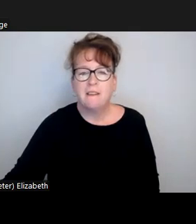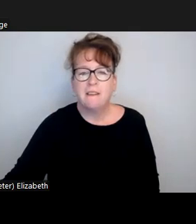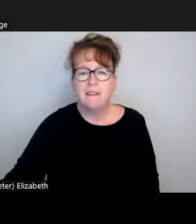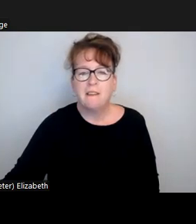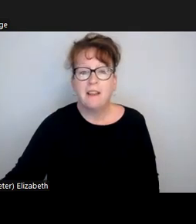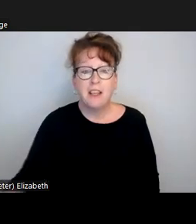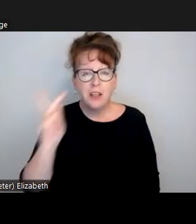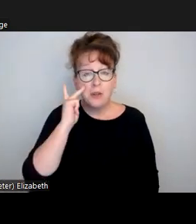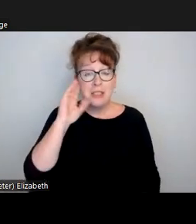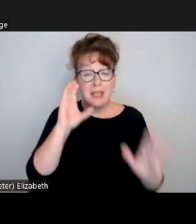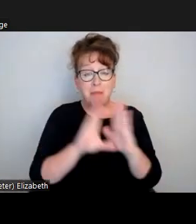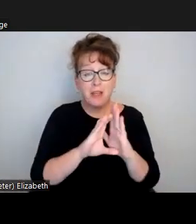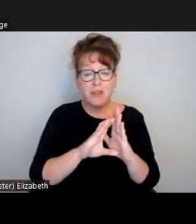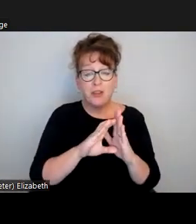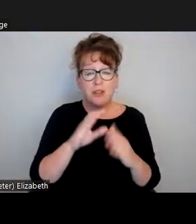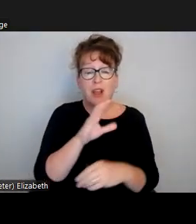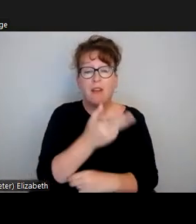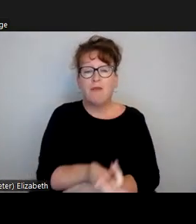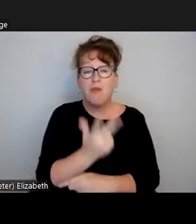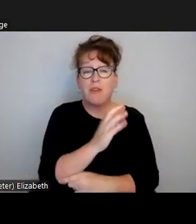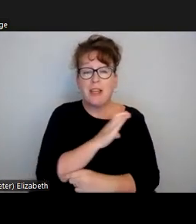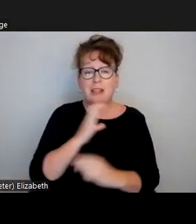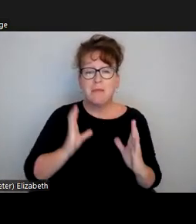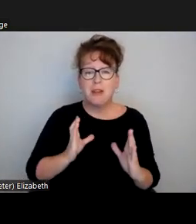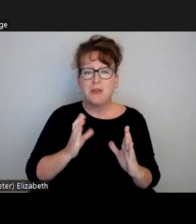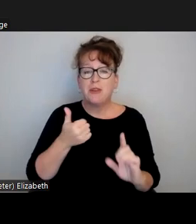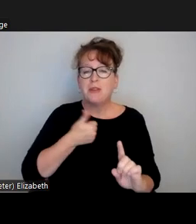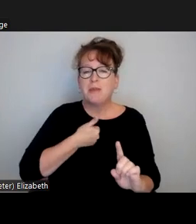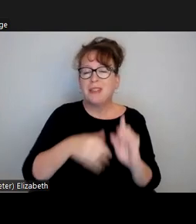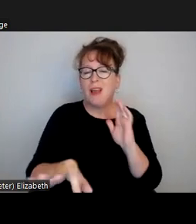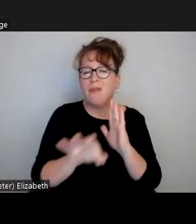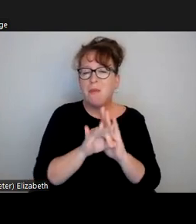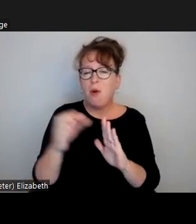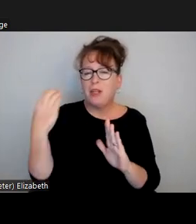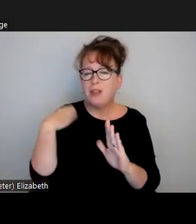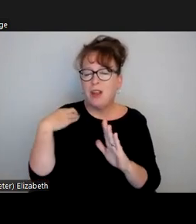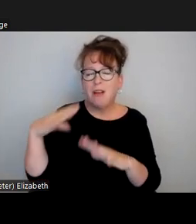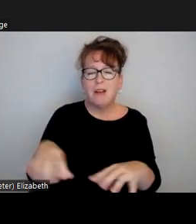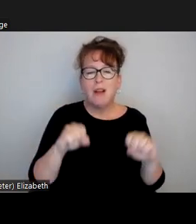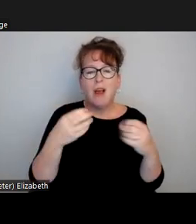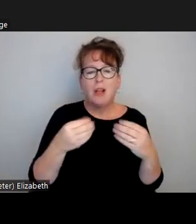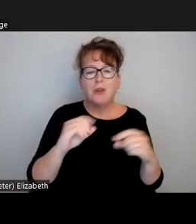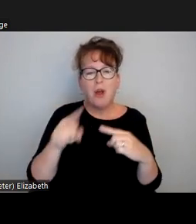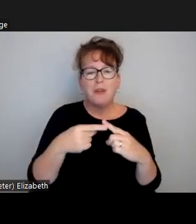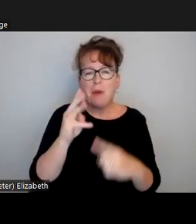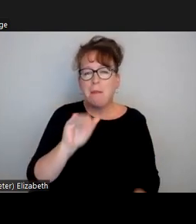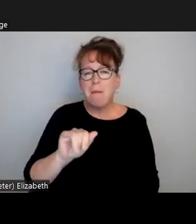abajo de esta diapositiva tienen las tres personas yo soy la persona a mano derecha